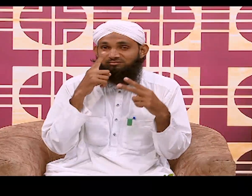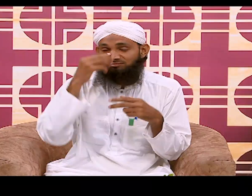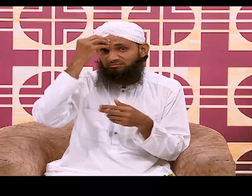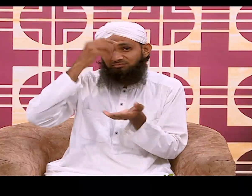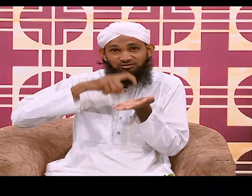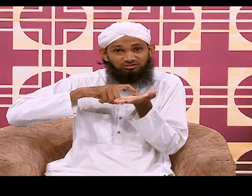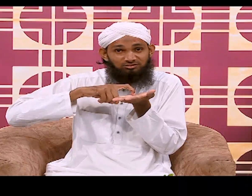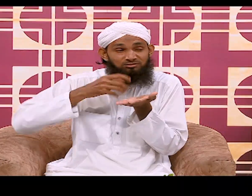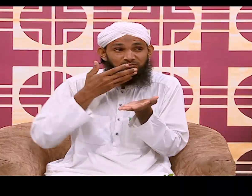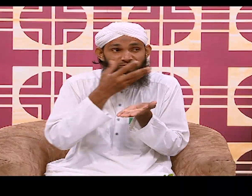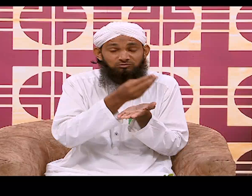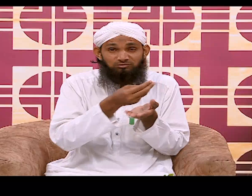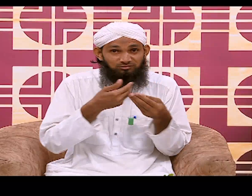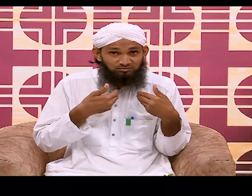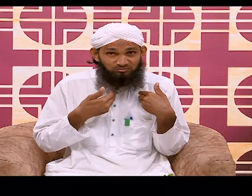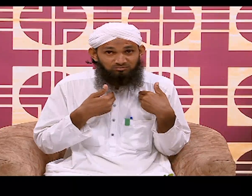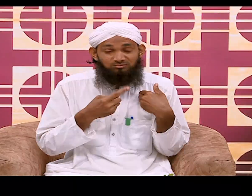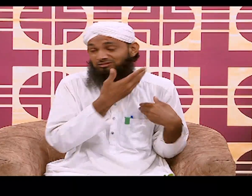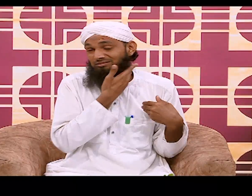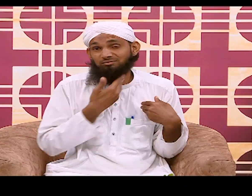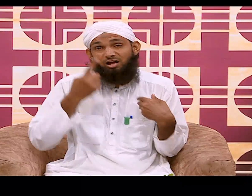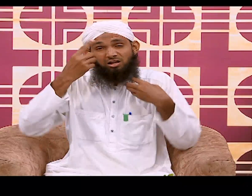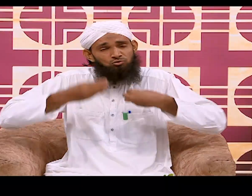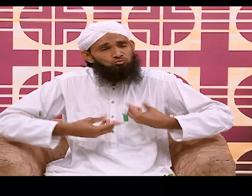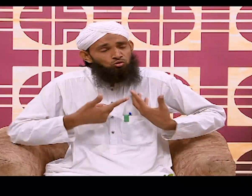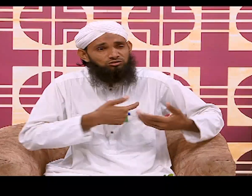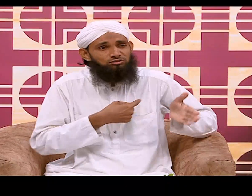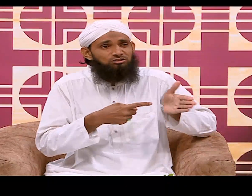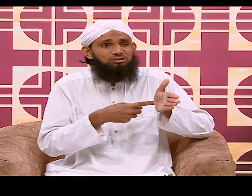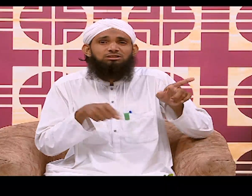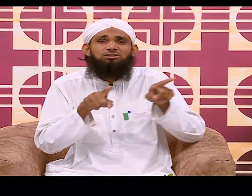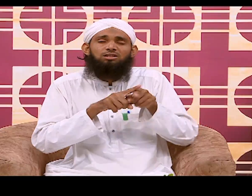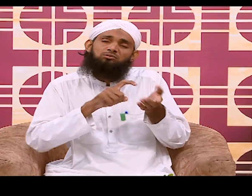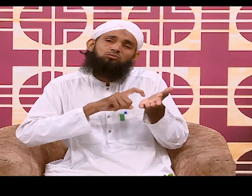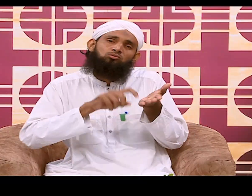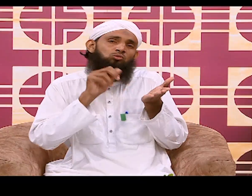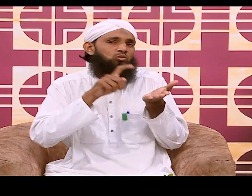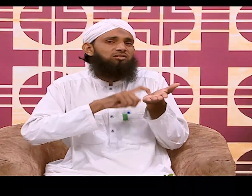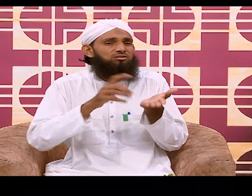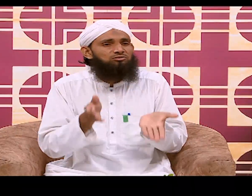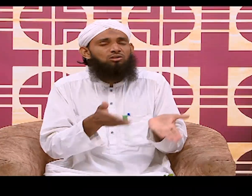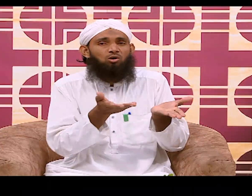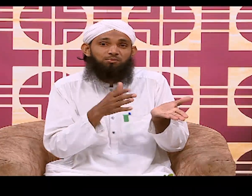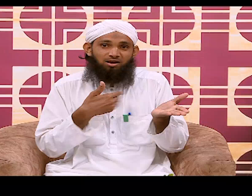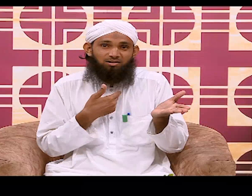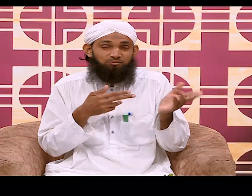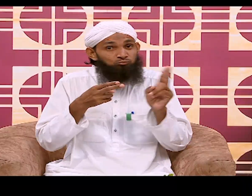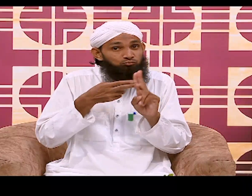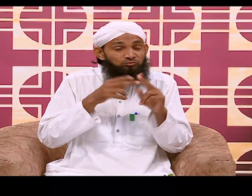فرمایا، بیٹا، میں تجھے صرف اللہ پاک کی رضا کے لیے خود سے جدا کرتی ہوں، اب قیامت کے دن ہی تجھے دیکھوں